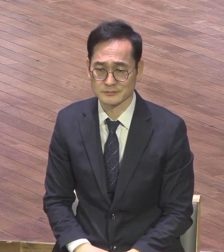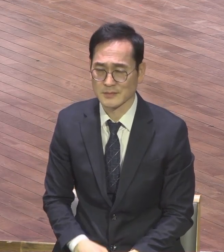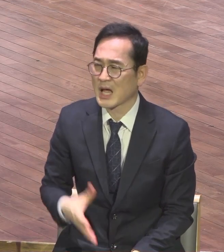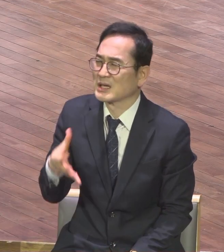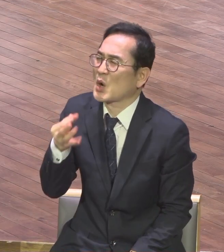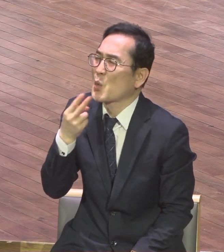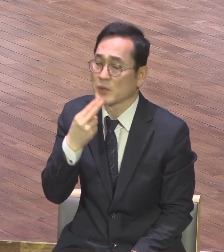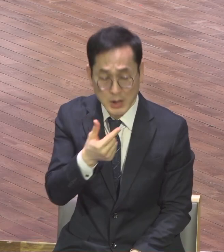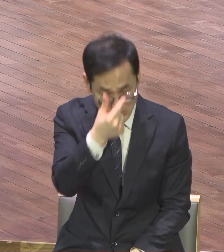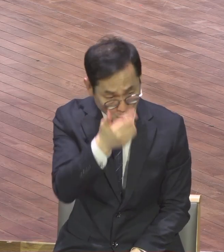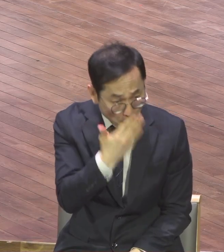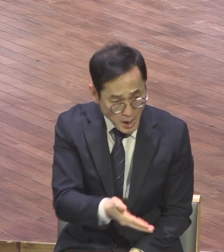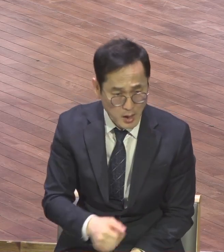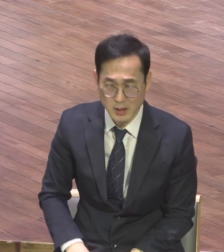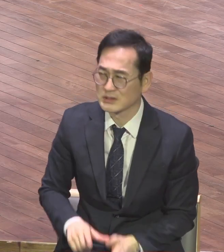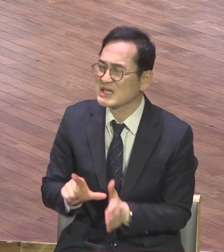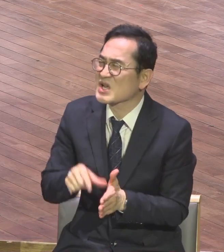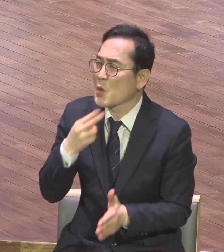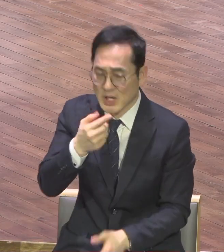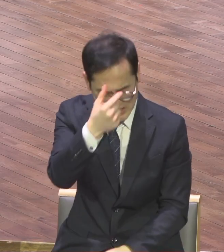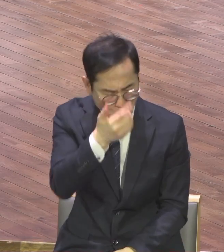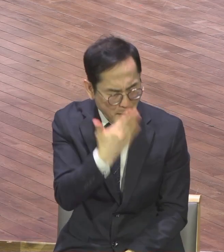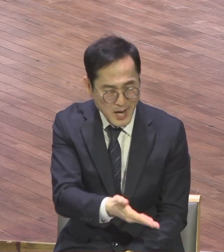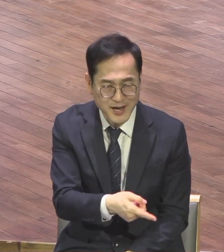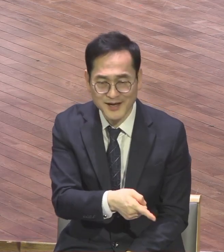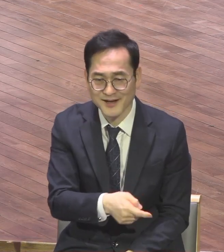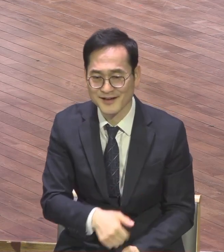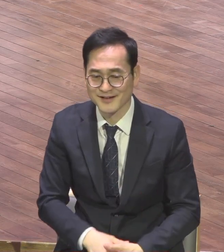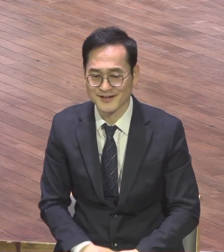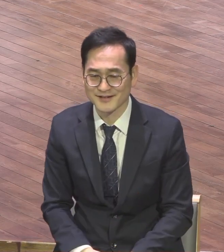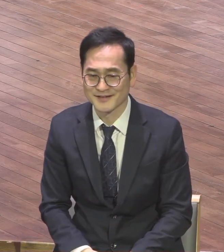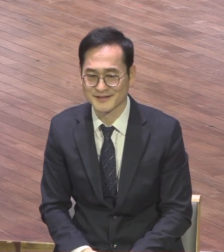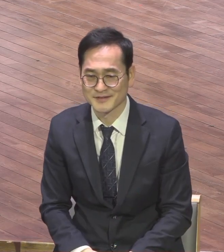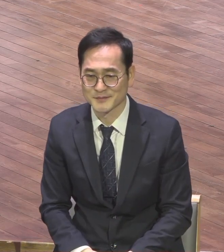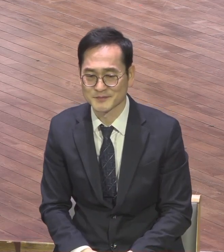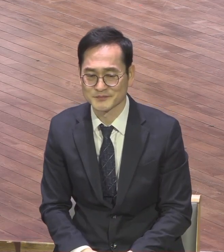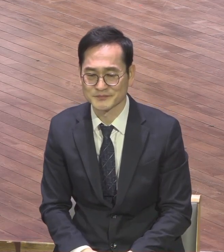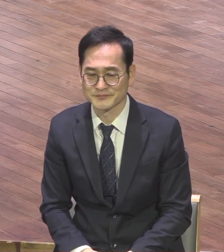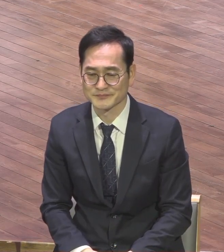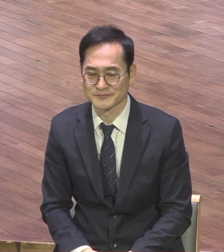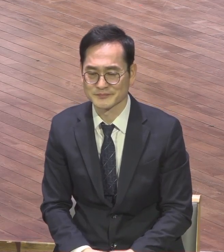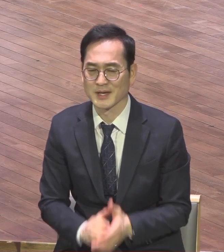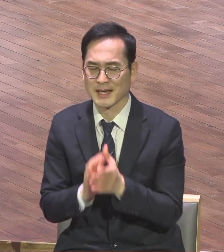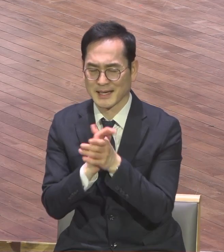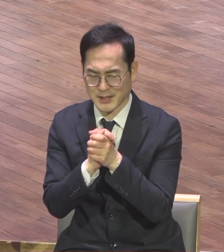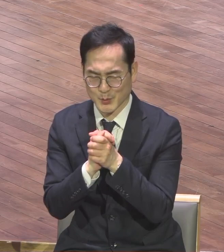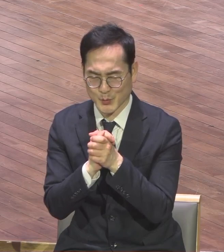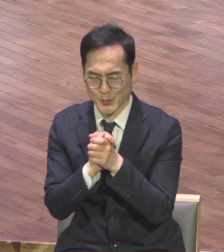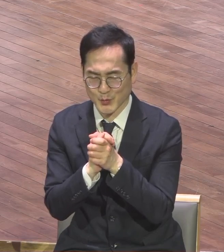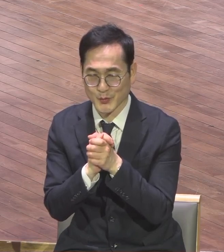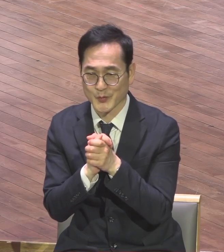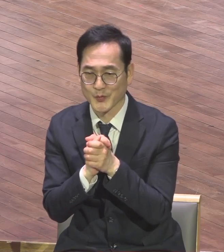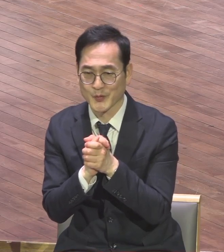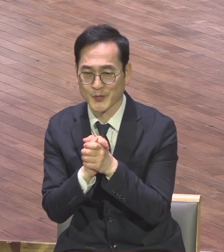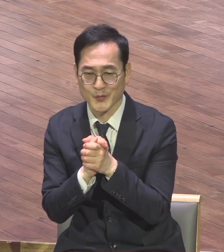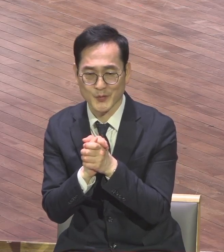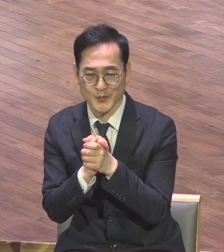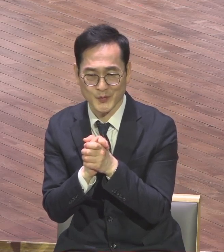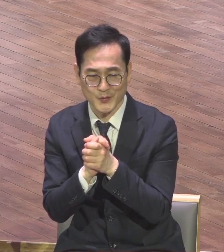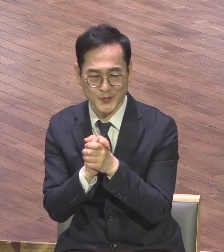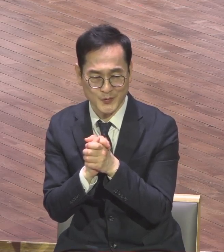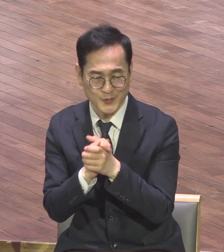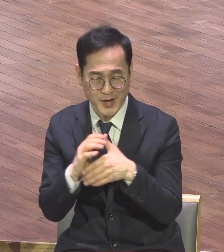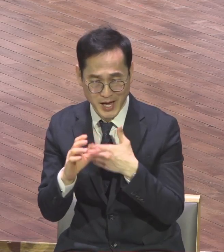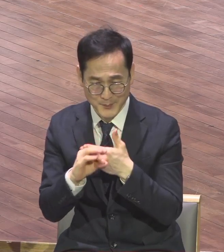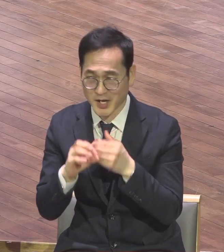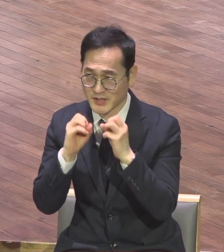나는 시간이 없어서 기도 못합니까? 숨 쉬면 기도하시 바랍니다. 놓고 기도하면 하나님이요. 그렇게